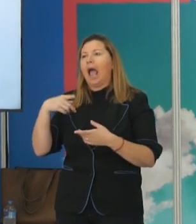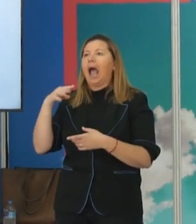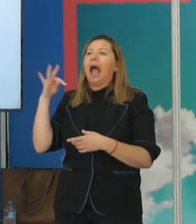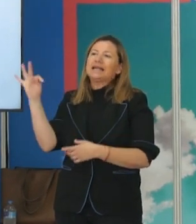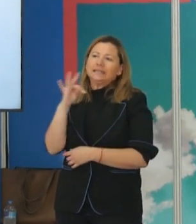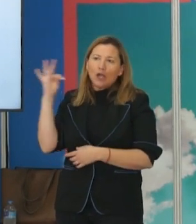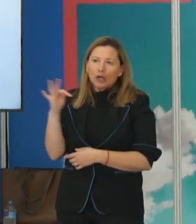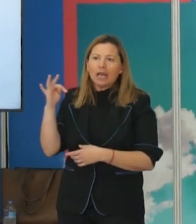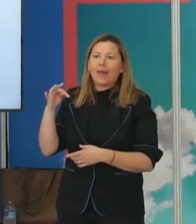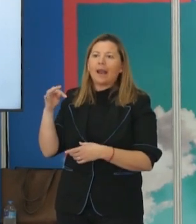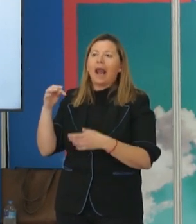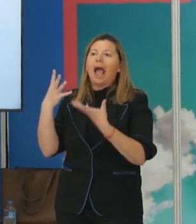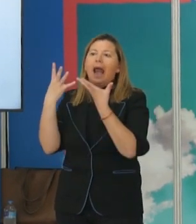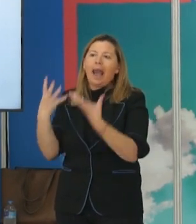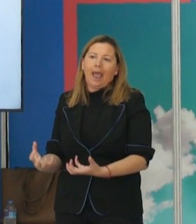cual,